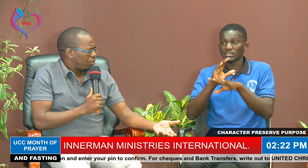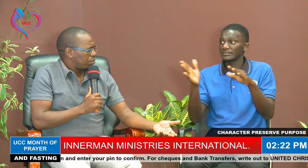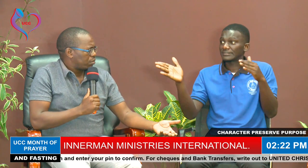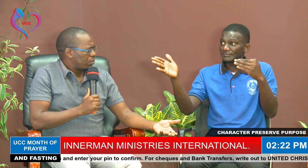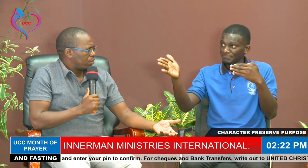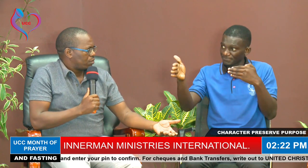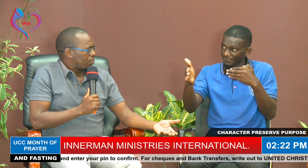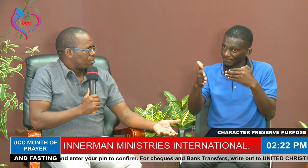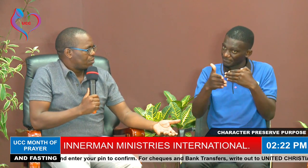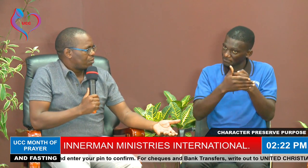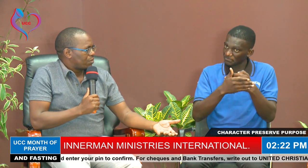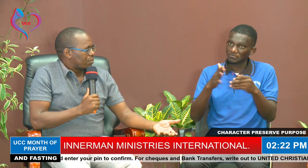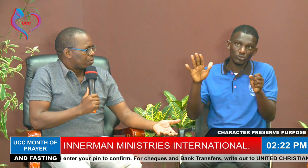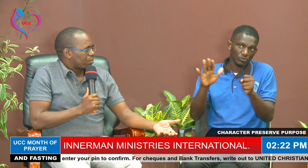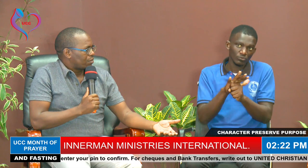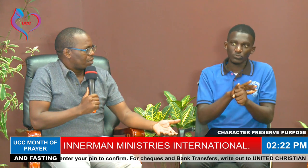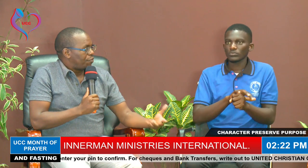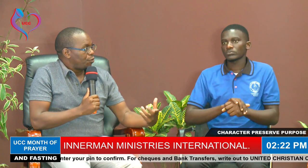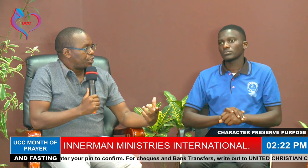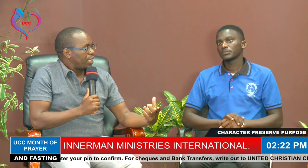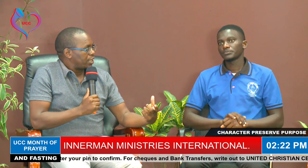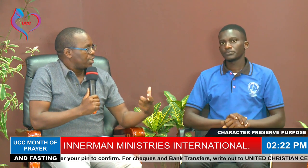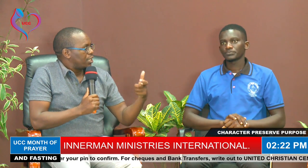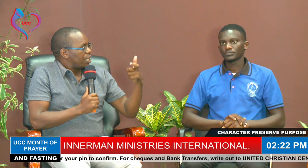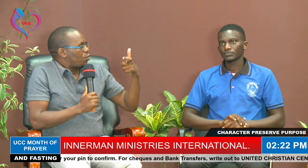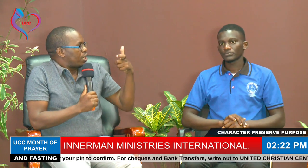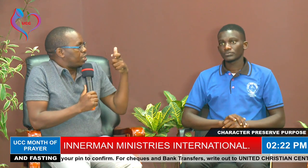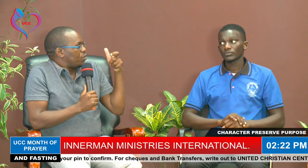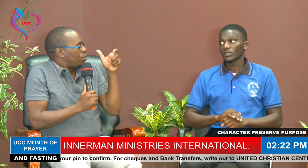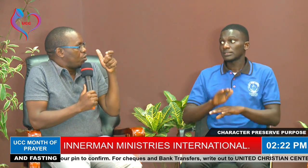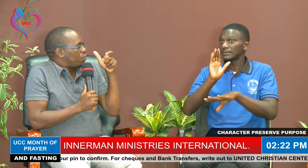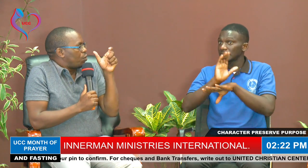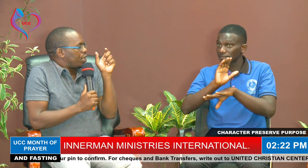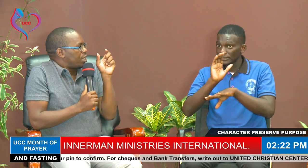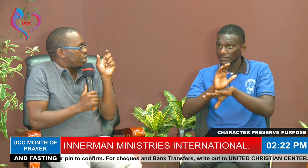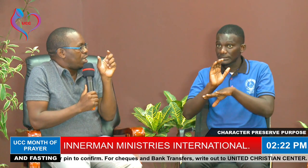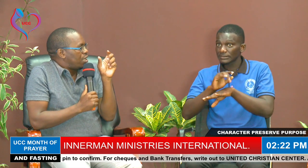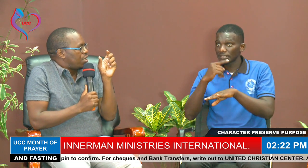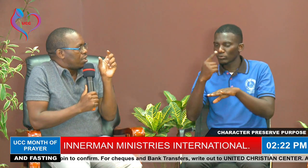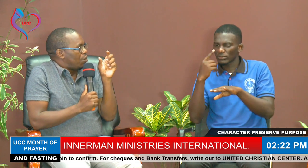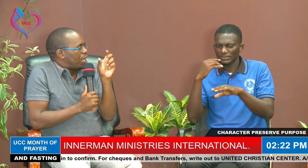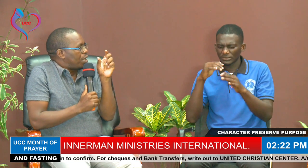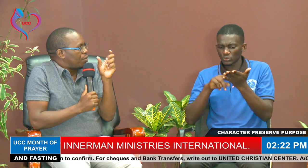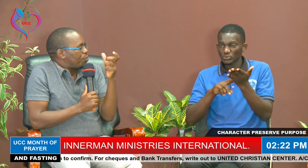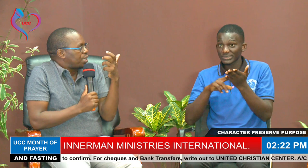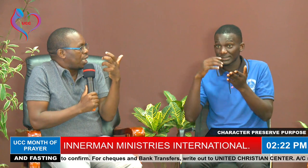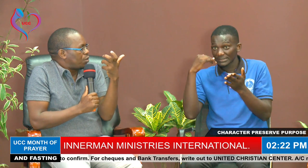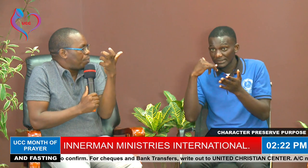down true ekyo bwe kiri a full church eri ku kasimu kwewerereza balaba pastor ali ku